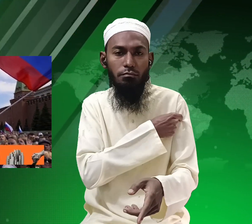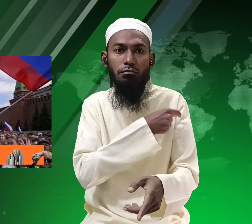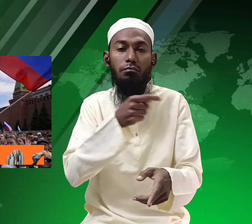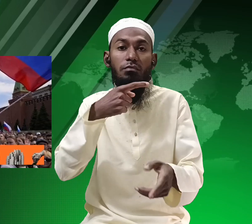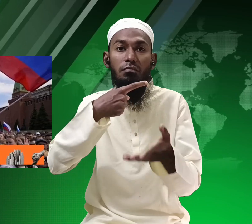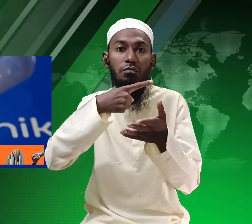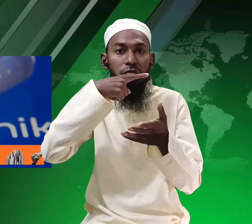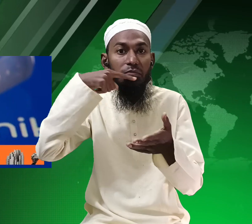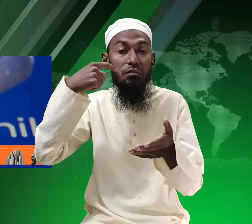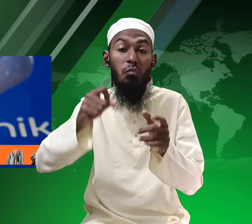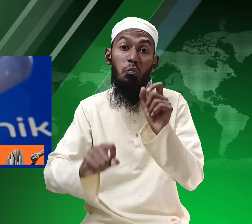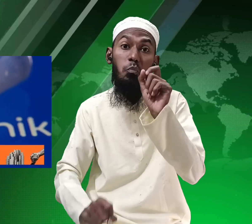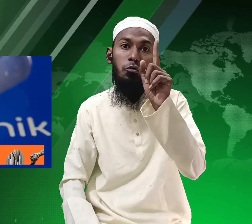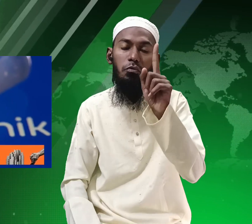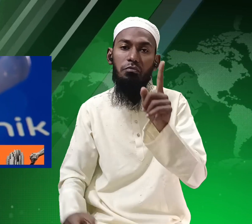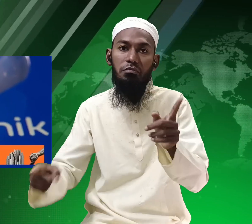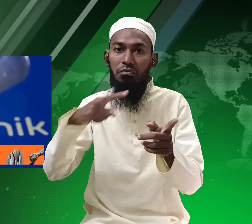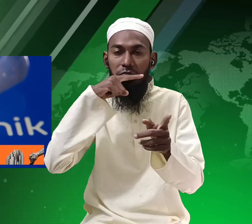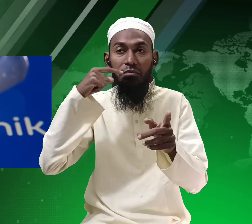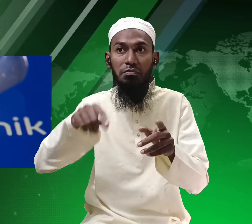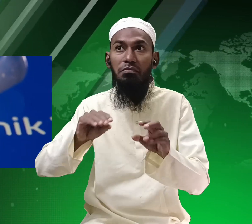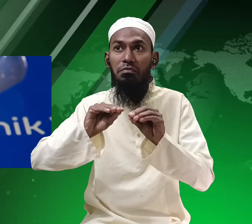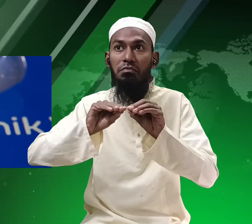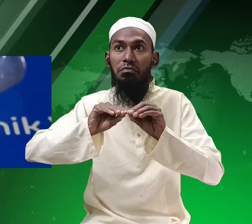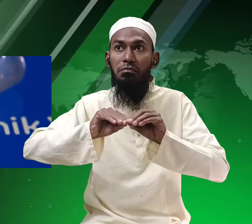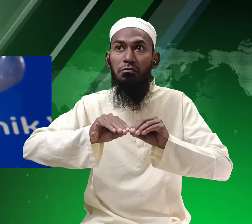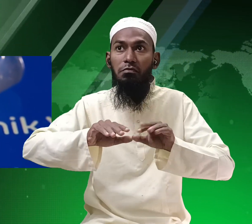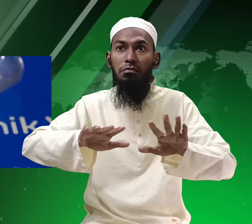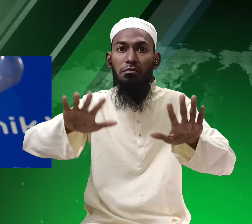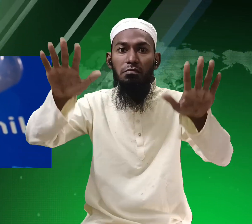স্পুটনিক বাজারে নিয়ে আসে। এই টিকাটি পৃথিবীর অন্তত